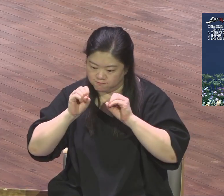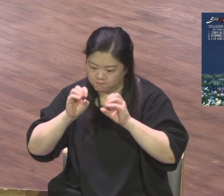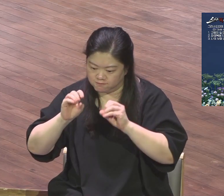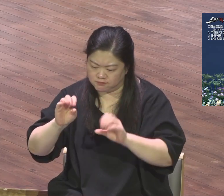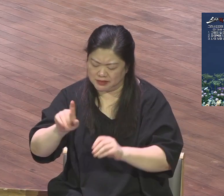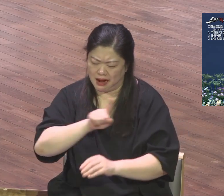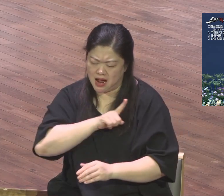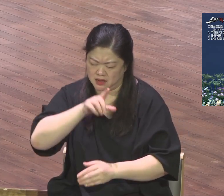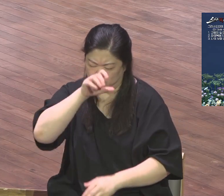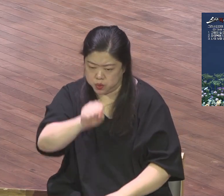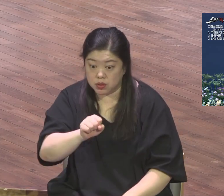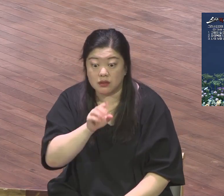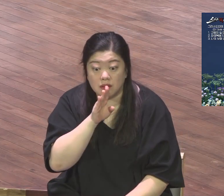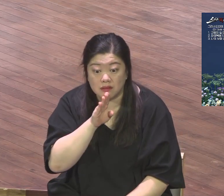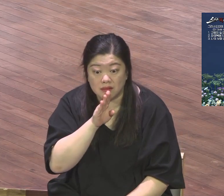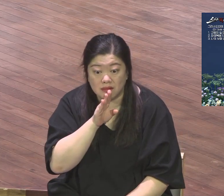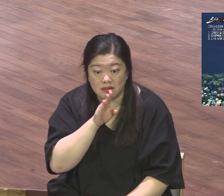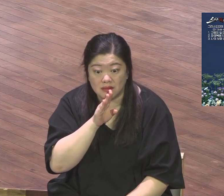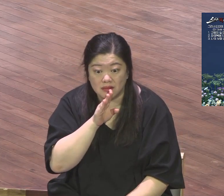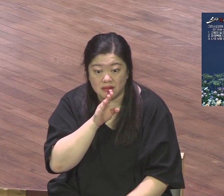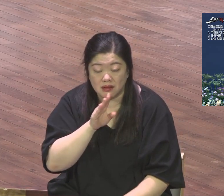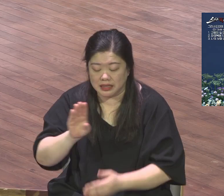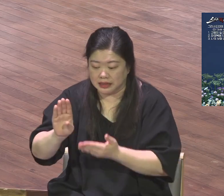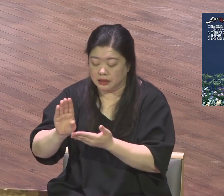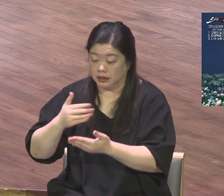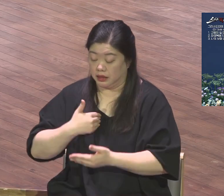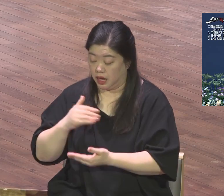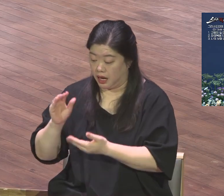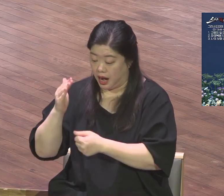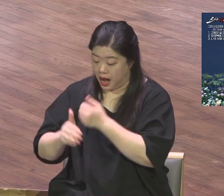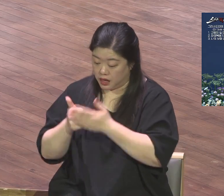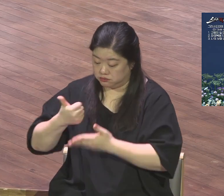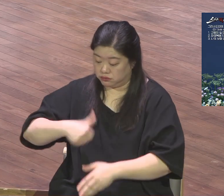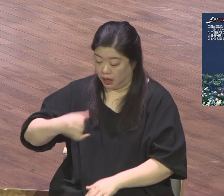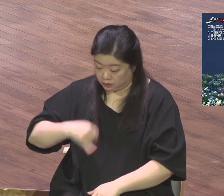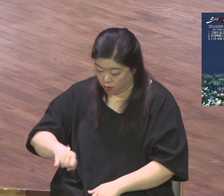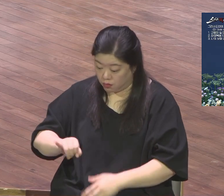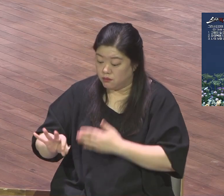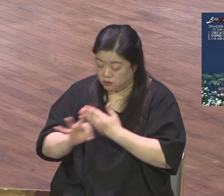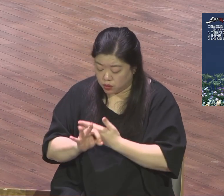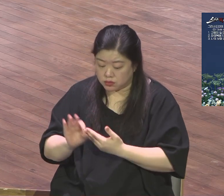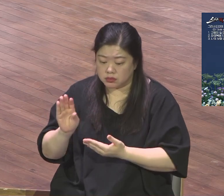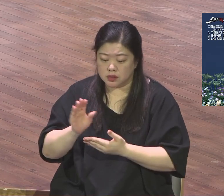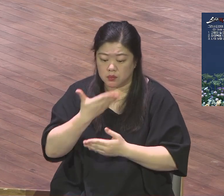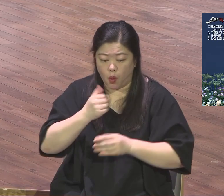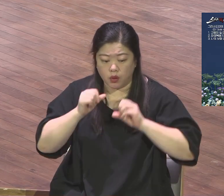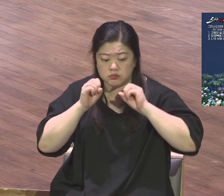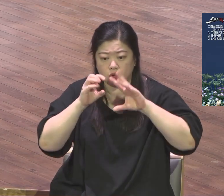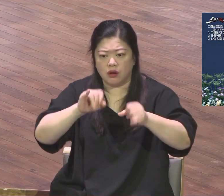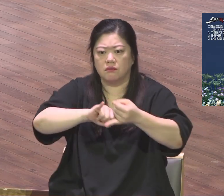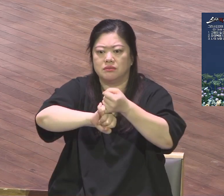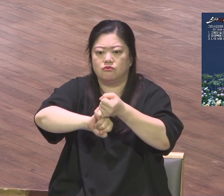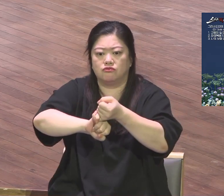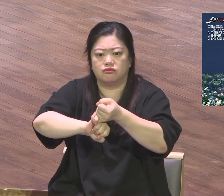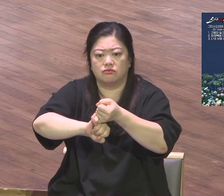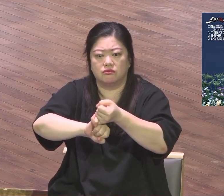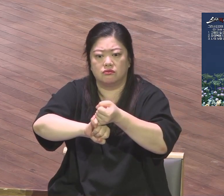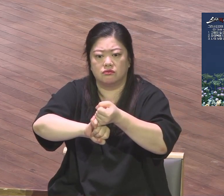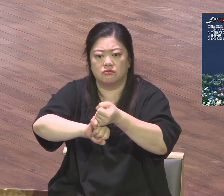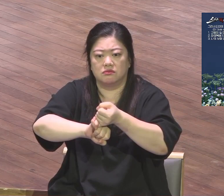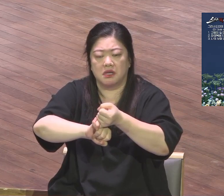그리스도로 믿는 그리스도인이 복음을 전하는 것은 더 이상 이건 선택이 아니에요. 필수입니다. 당연한 도리,